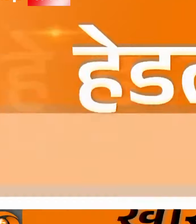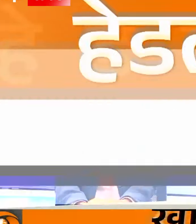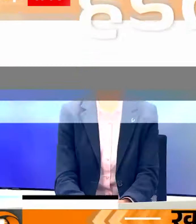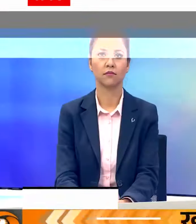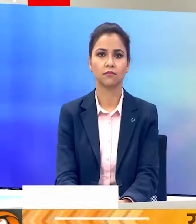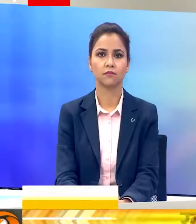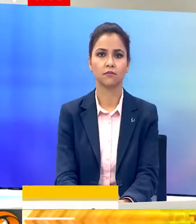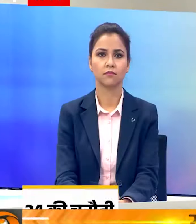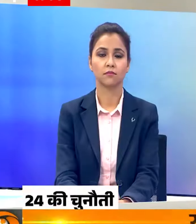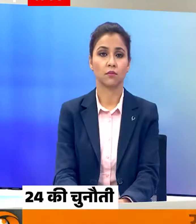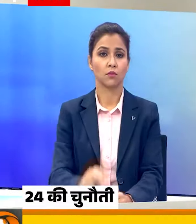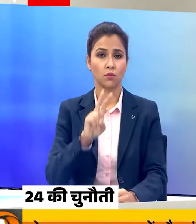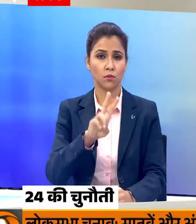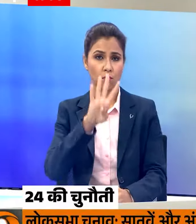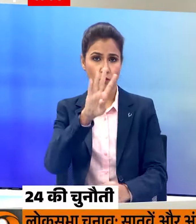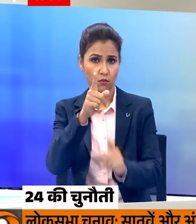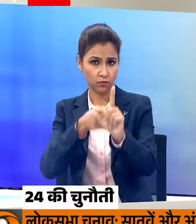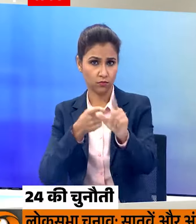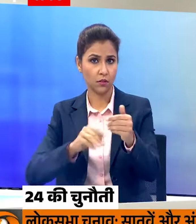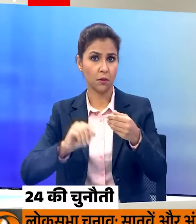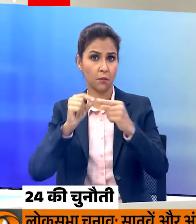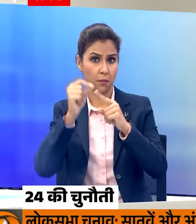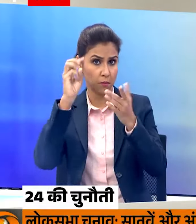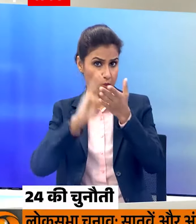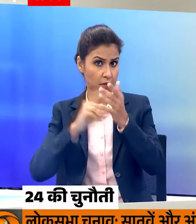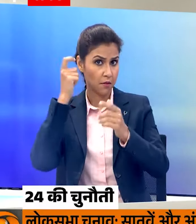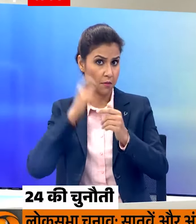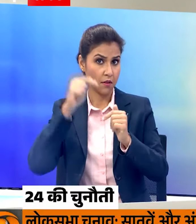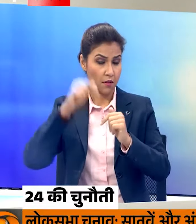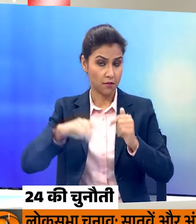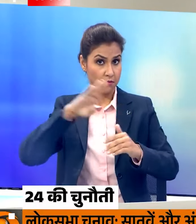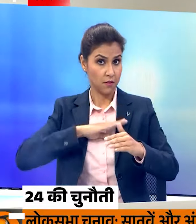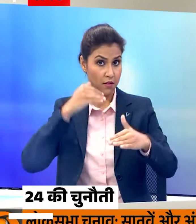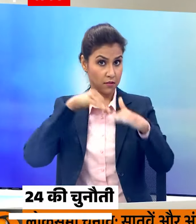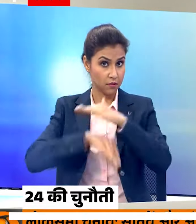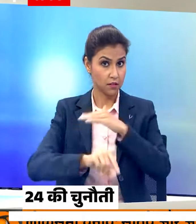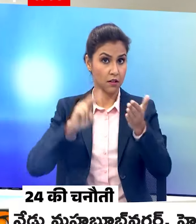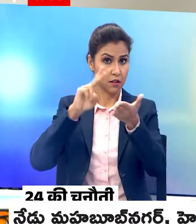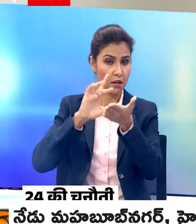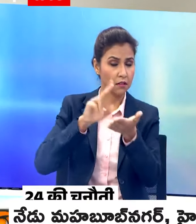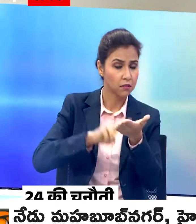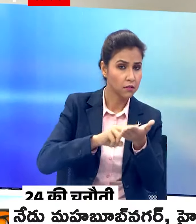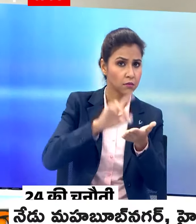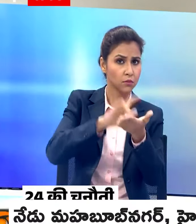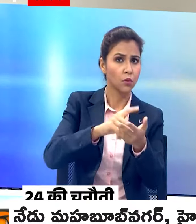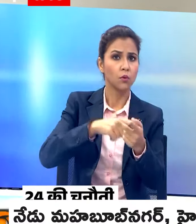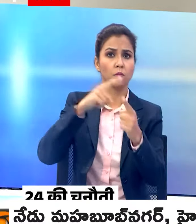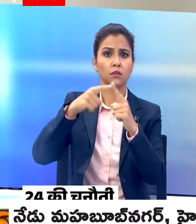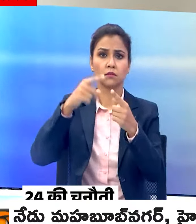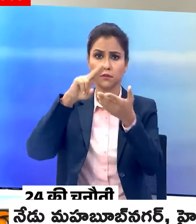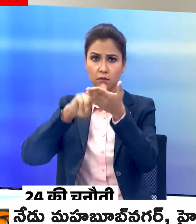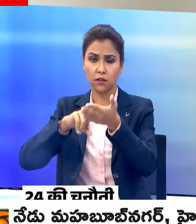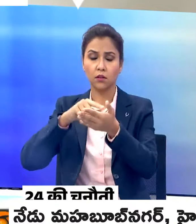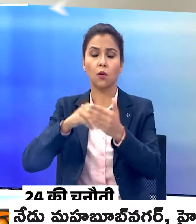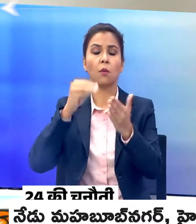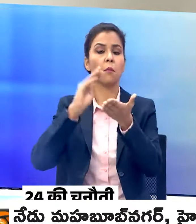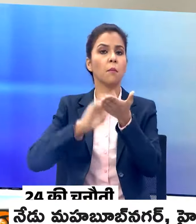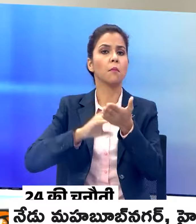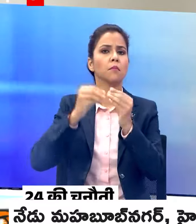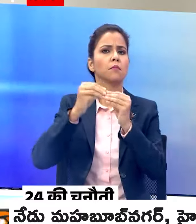साथ 24 की चुनौती में प्रधानमंत्री नरेंद्र मोदी आज महाराष्ट्र के नंदूरबार और तेलंगाना के महबूब